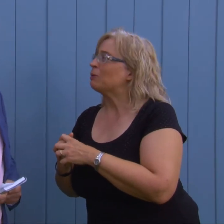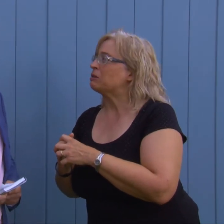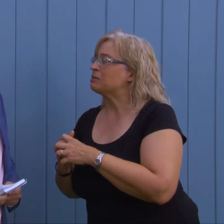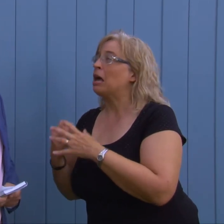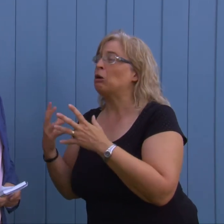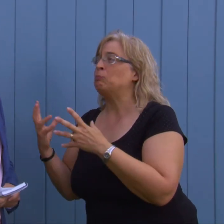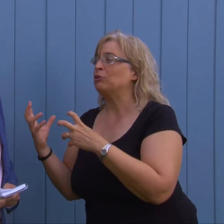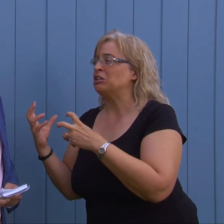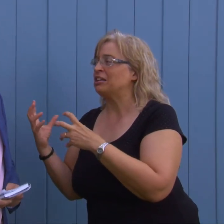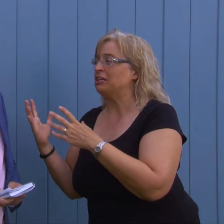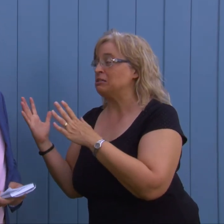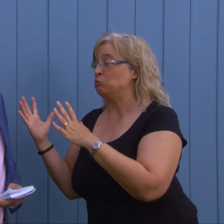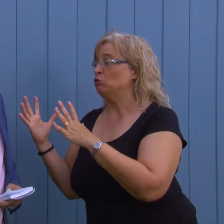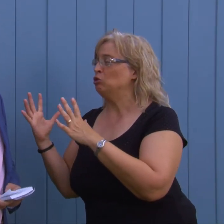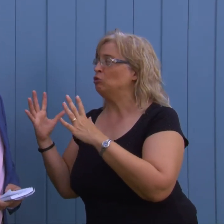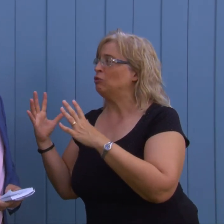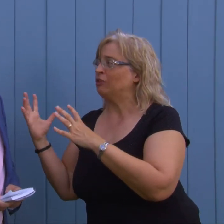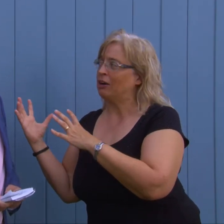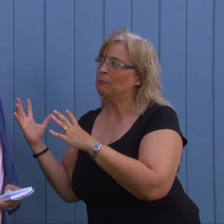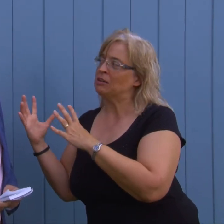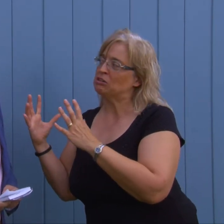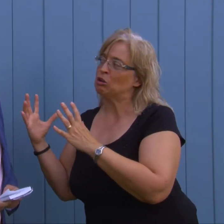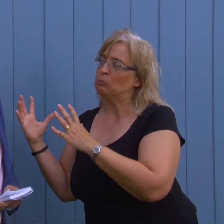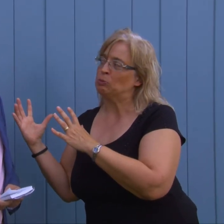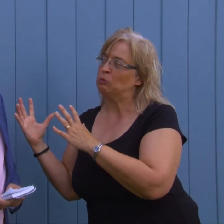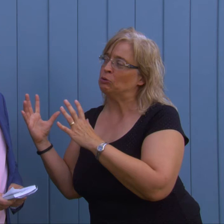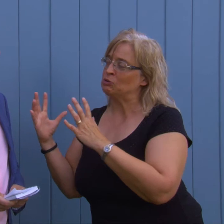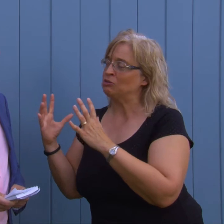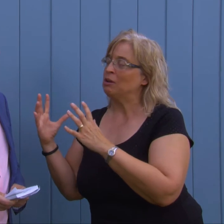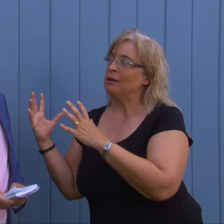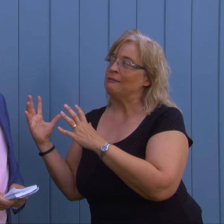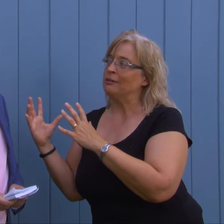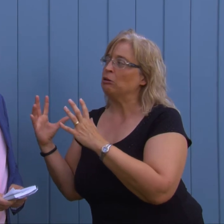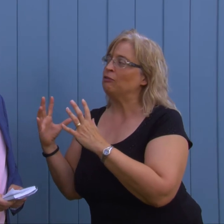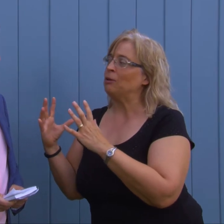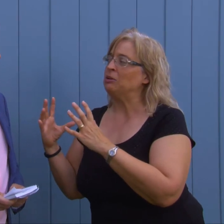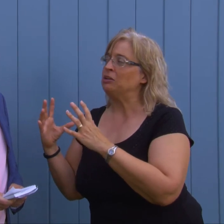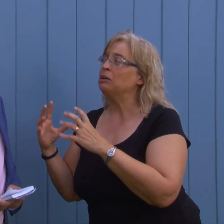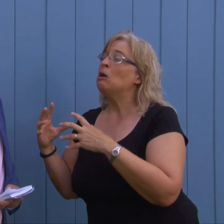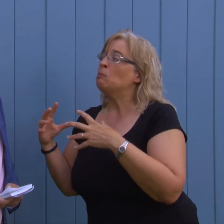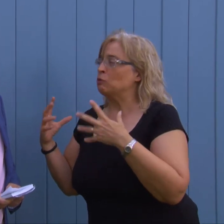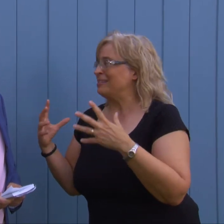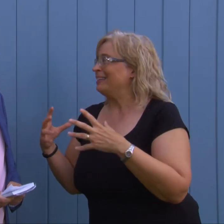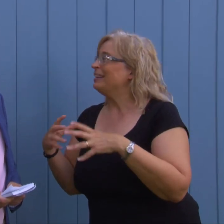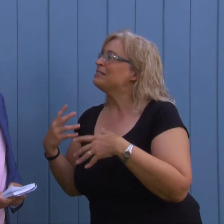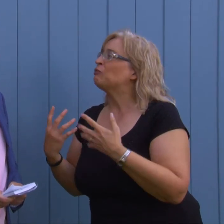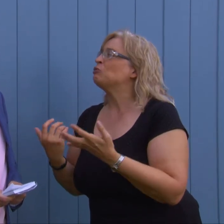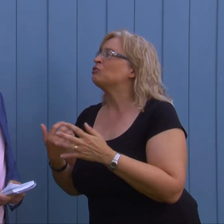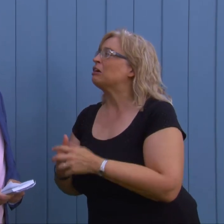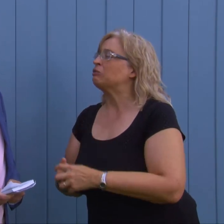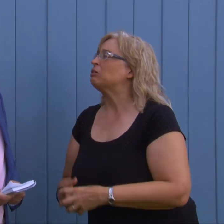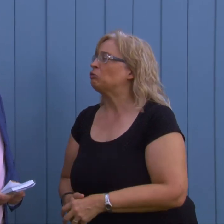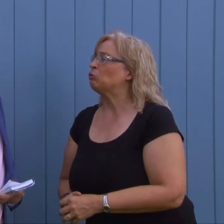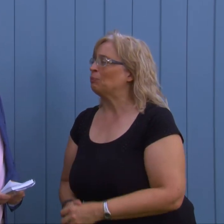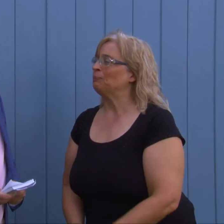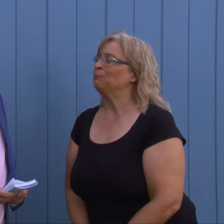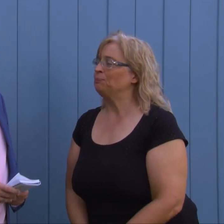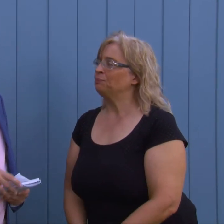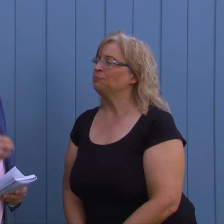Pour certains. Alors, pour les gens qui disent, wow, on va ramener ça un peu plus vers le familier, mm-hmm. pour certains, c'est frustrant, c'est sûr. Donc, il y a une